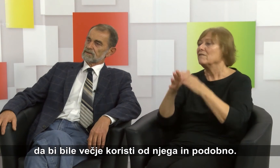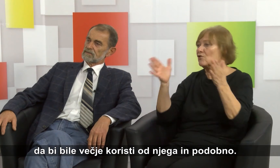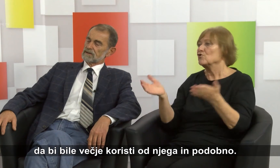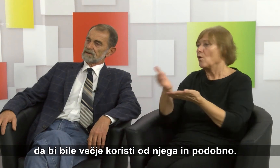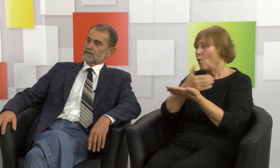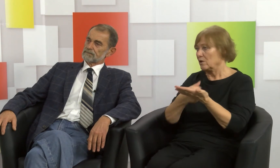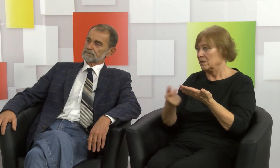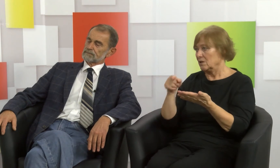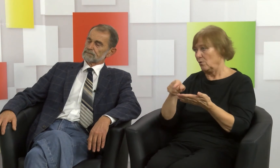podobno. Lani je